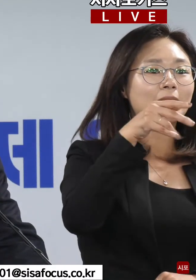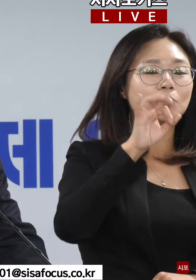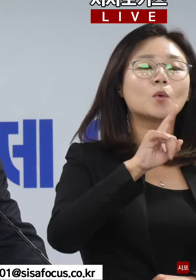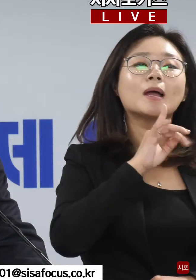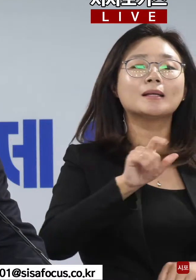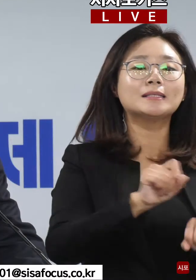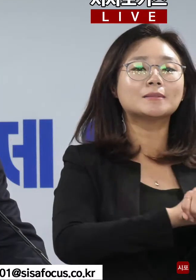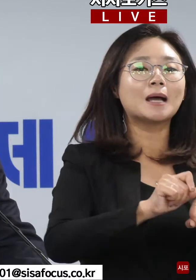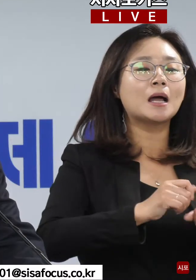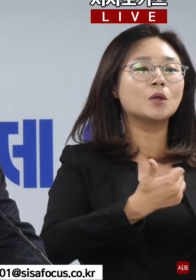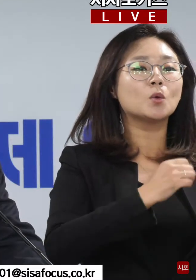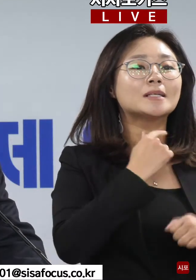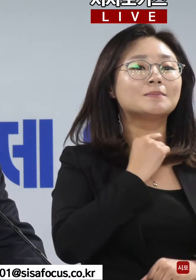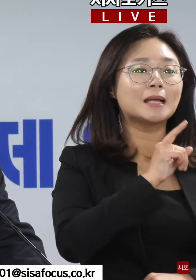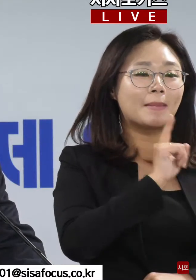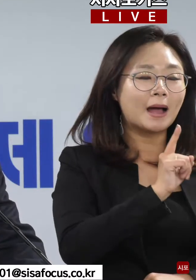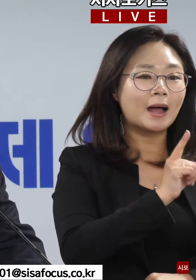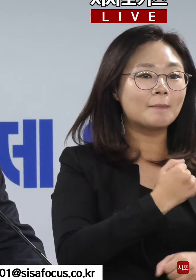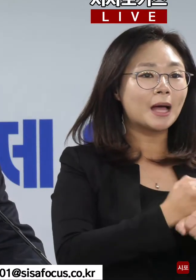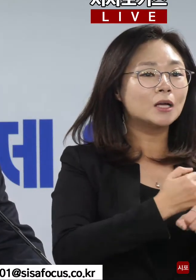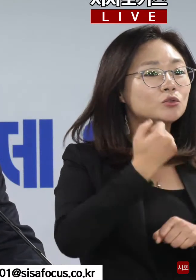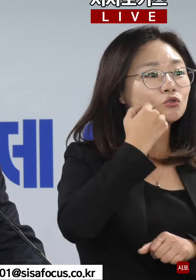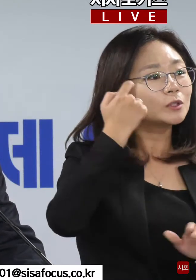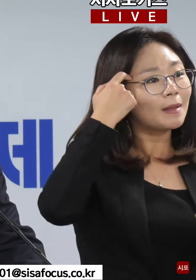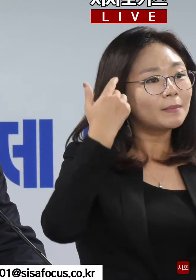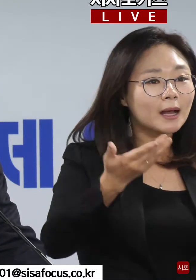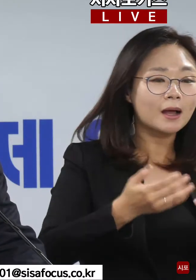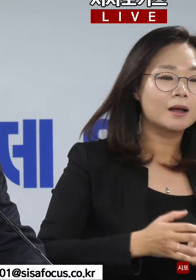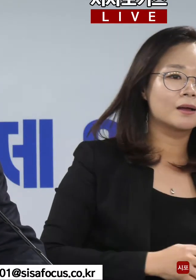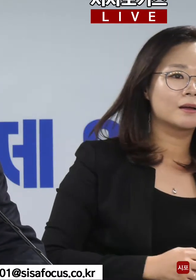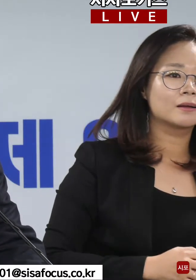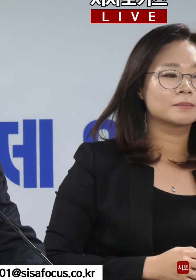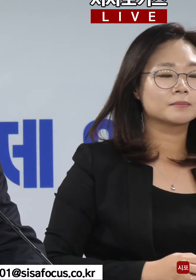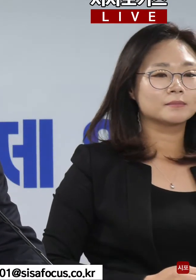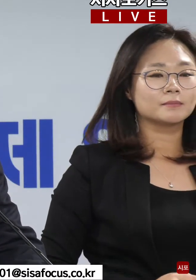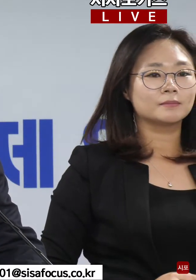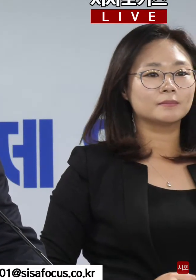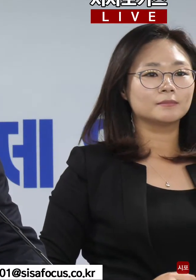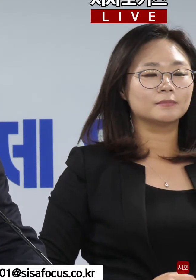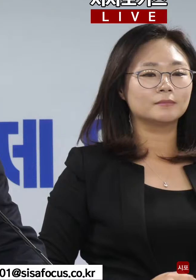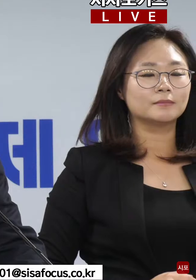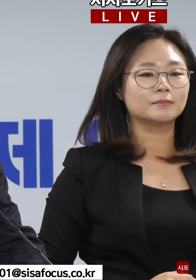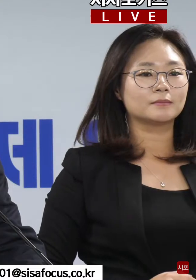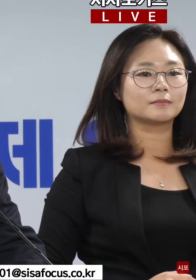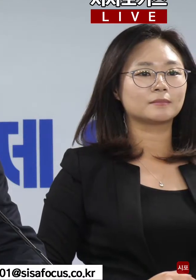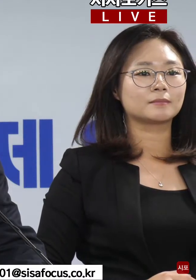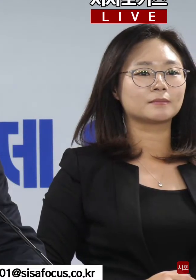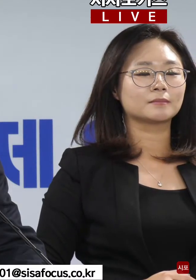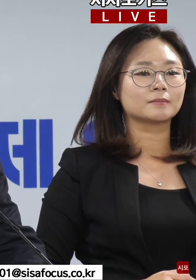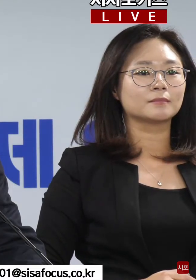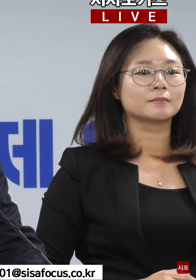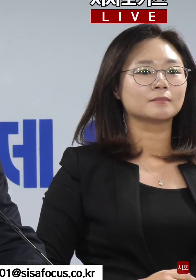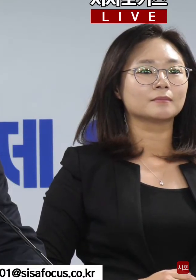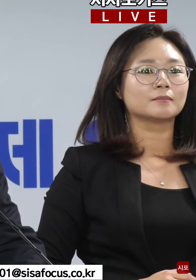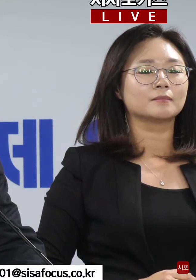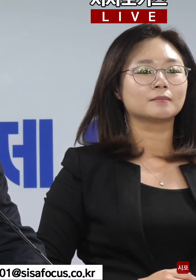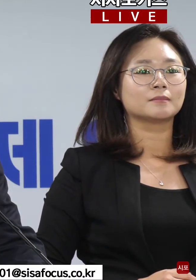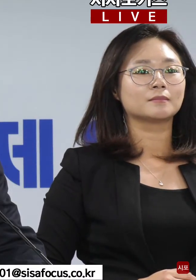대장동에 대해서만 토론하면 하겠다고 한 게 누구 얘기인지 혹시 아십니까?